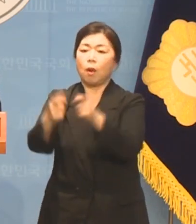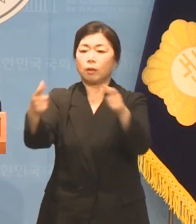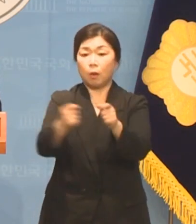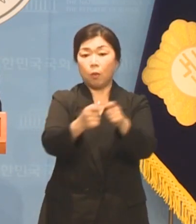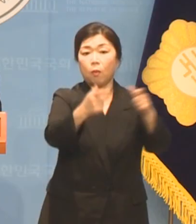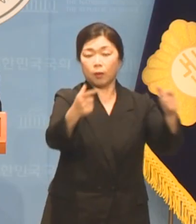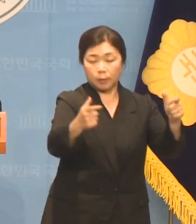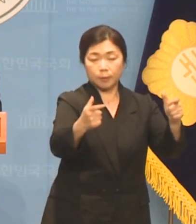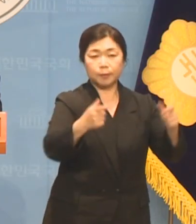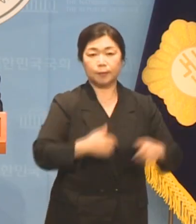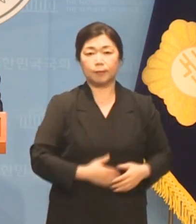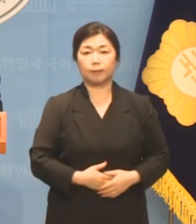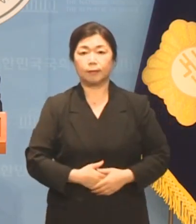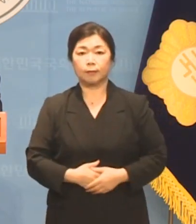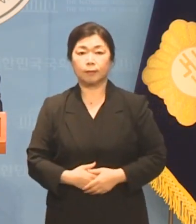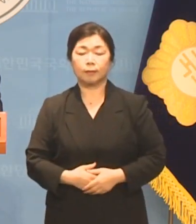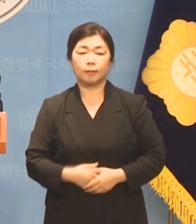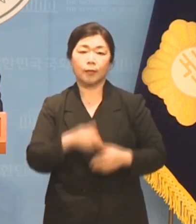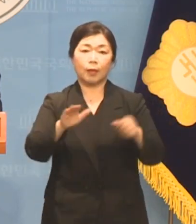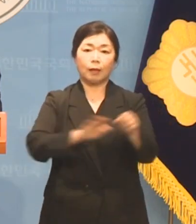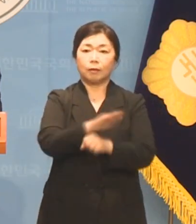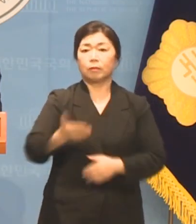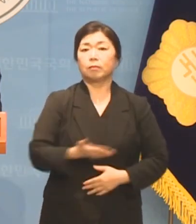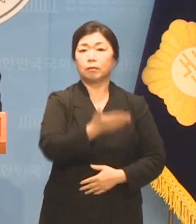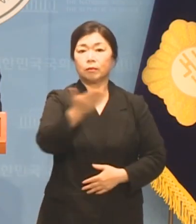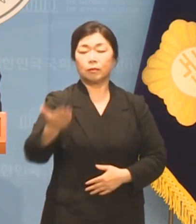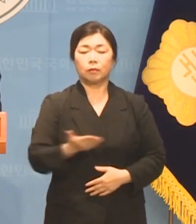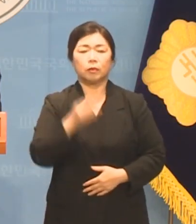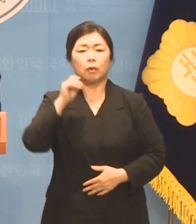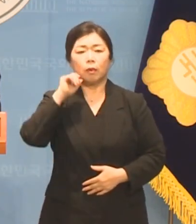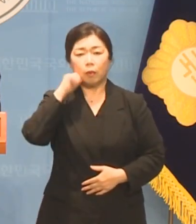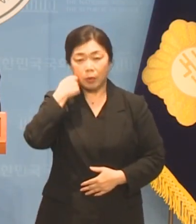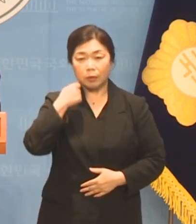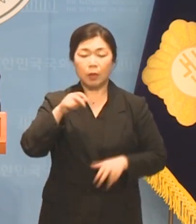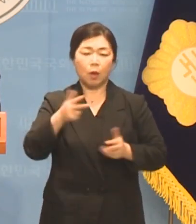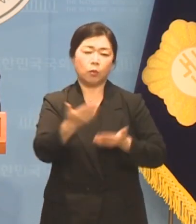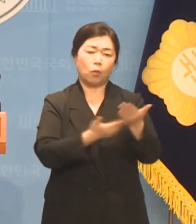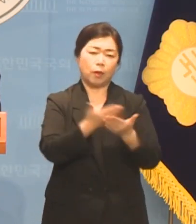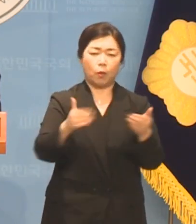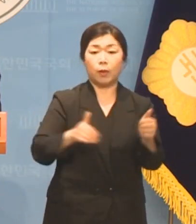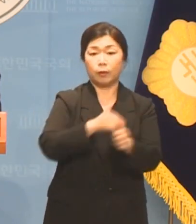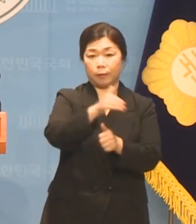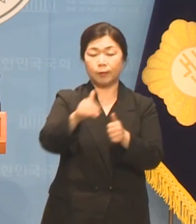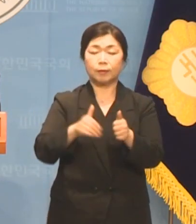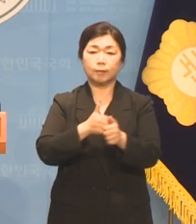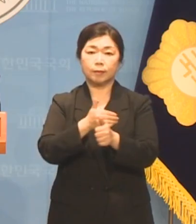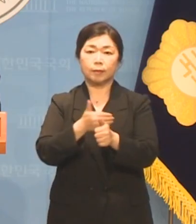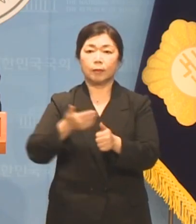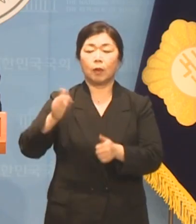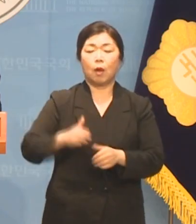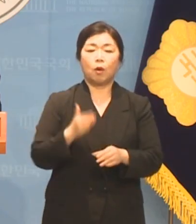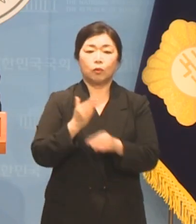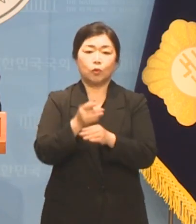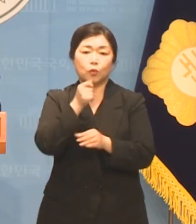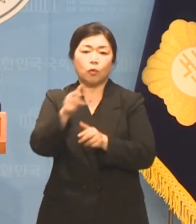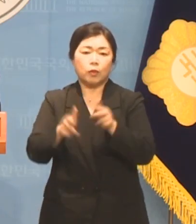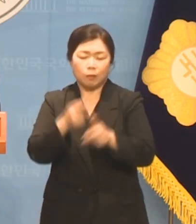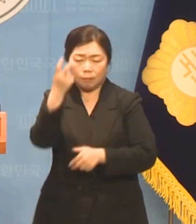나가겠습니다. 사랑하는 국민 여러분, 어려워진 통상 환경 속에서 우리